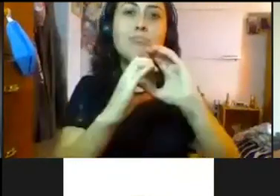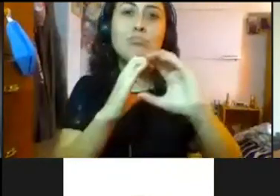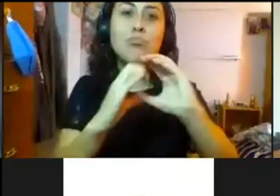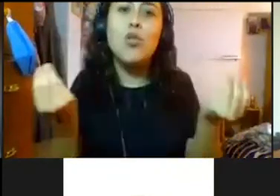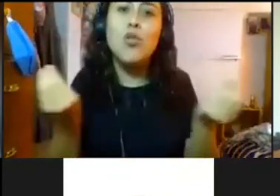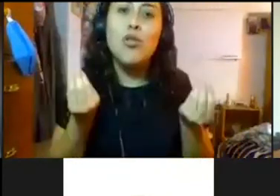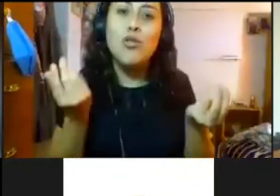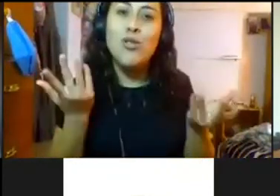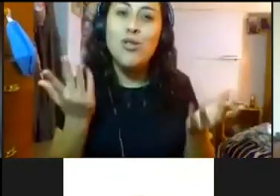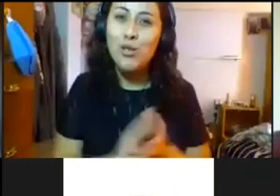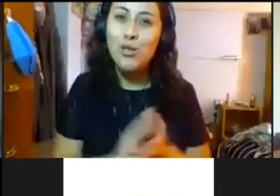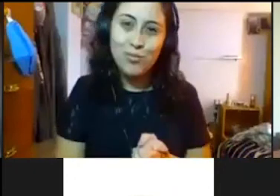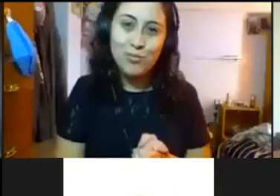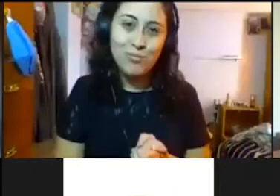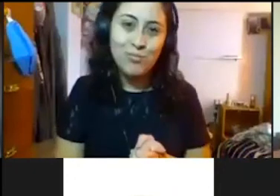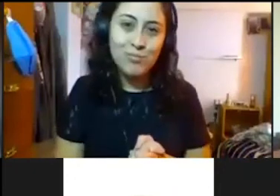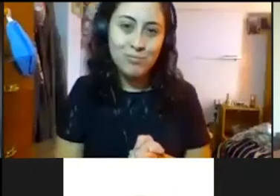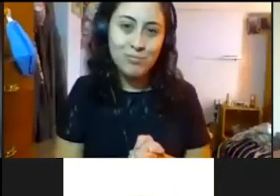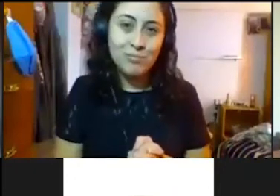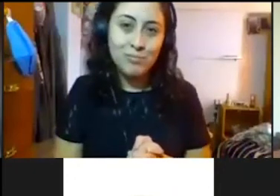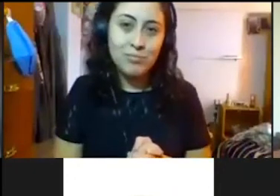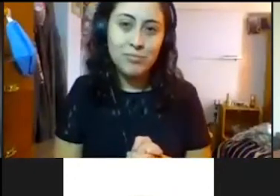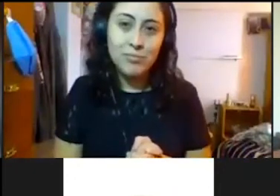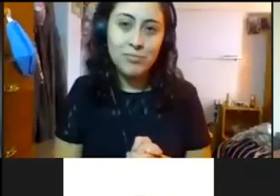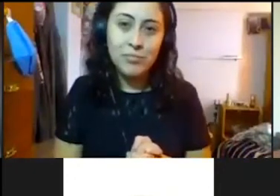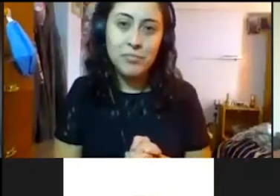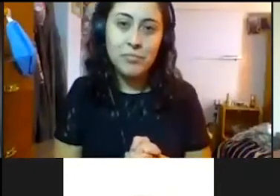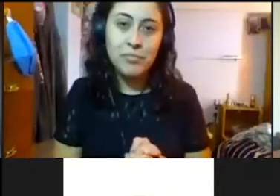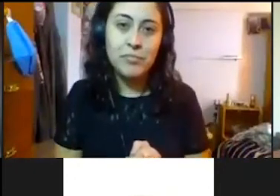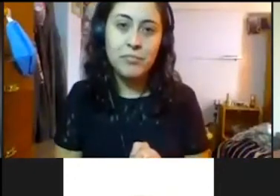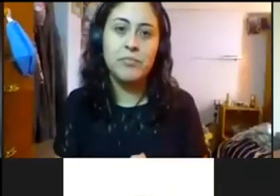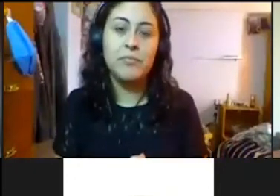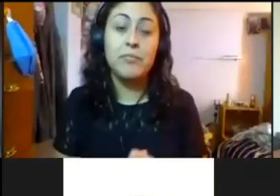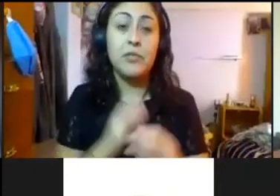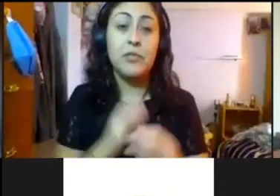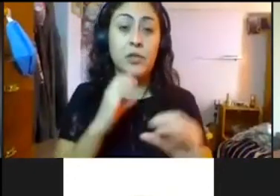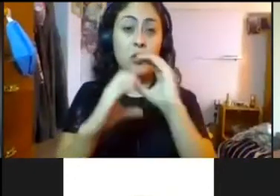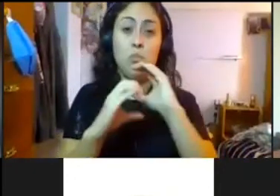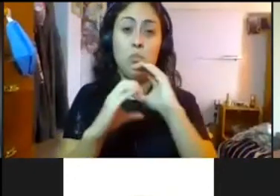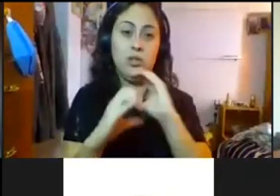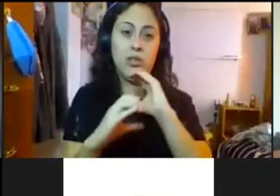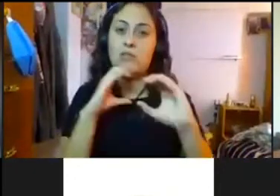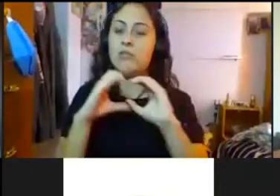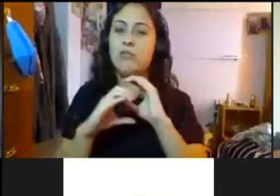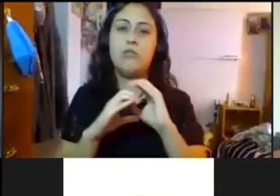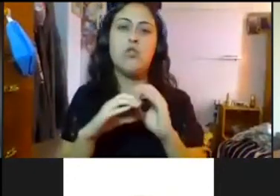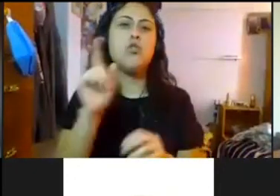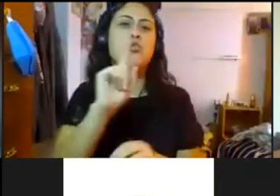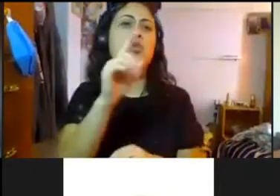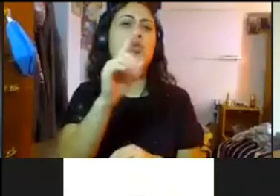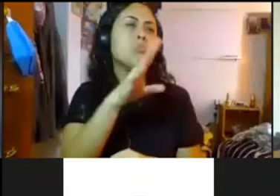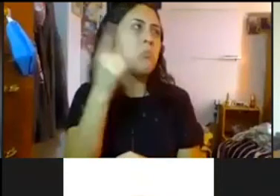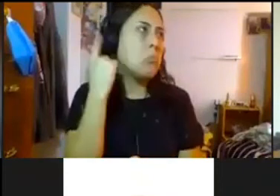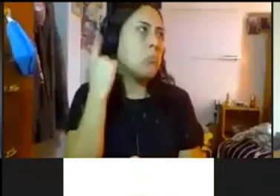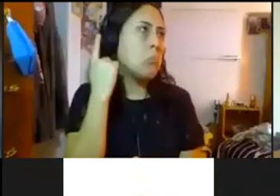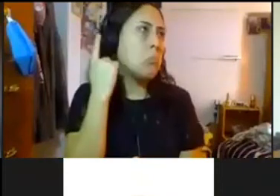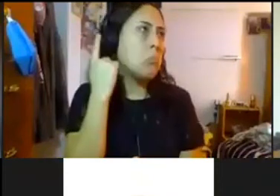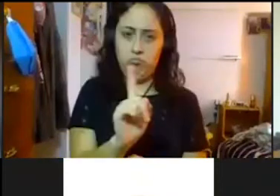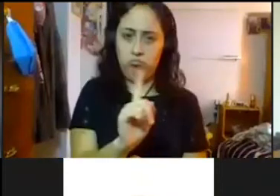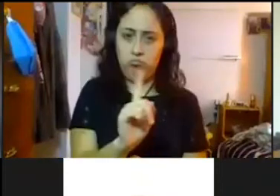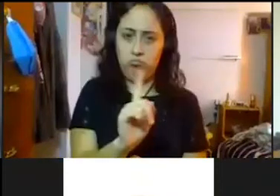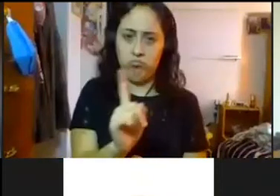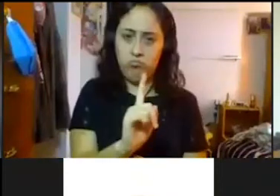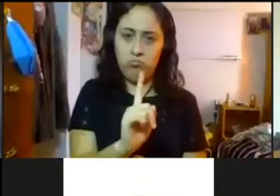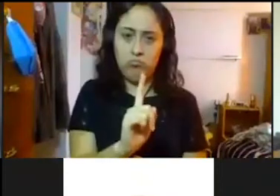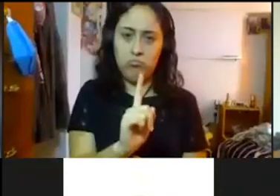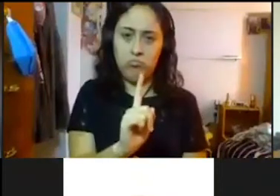Luis, ¿cierto? La comunicación es mucho más que poder escuchar al otro. Entonces